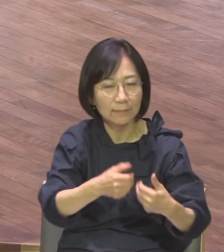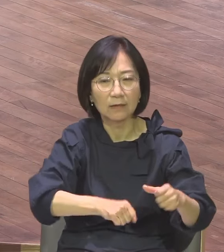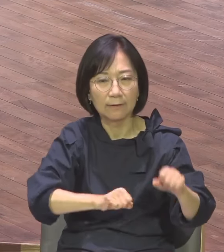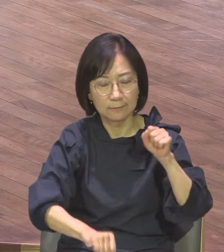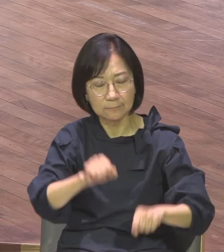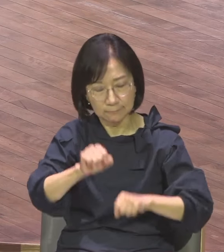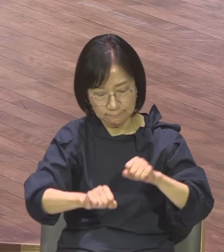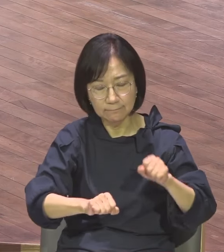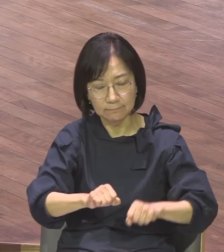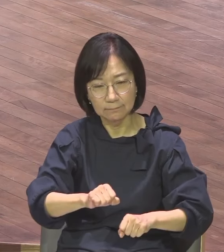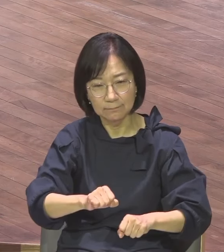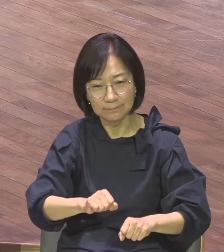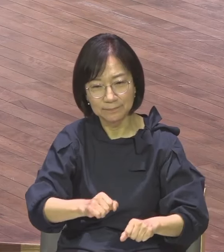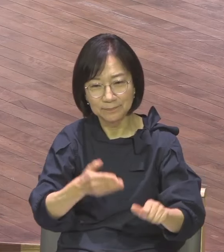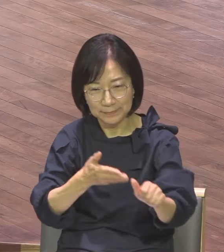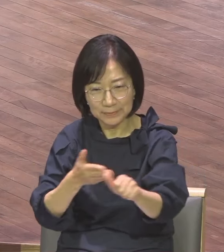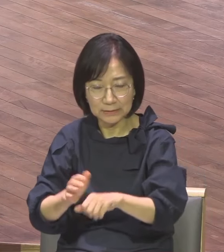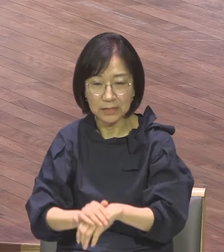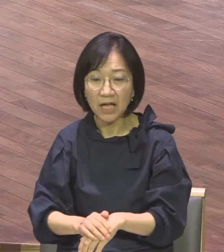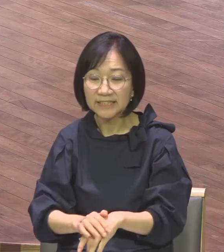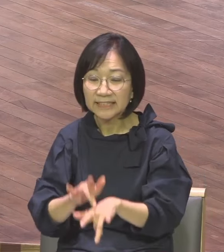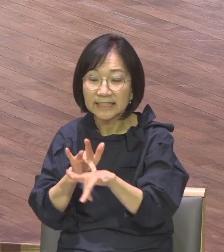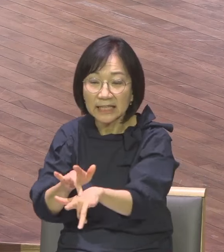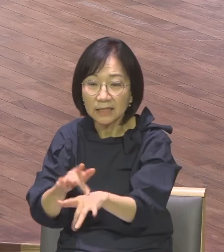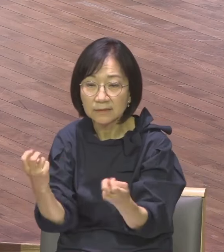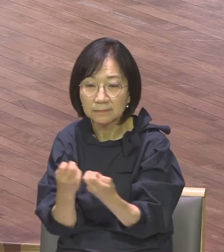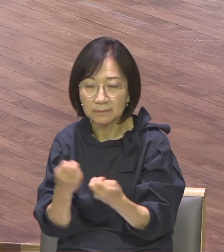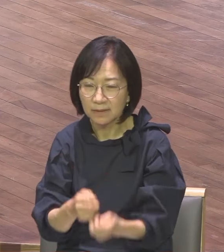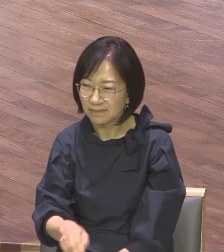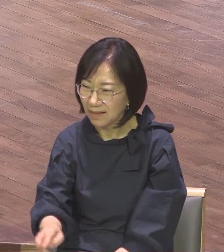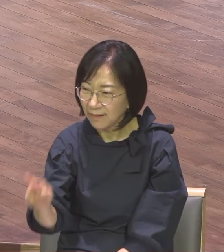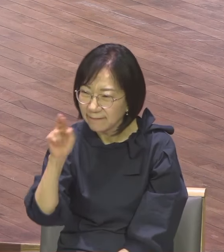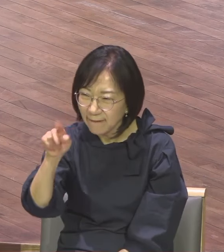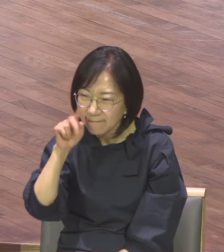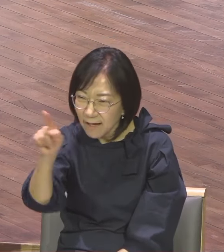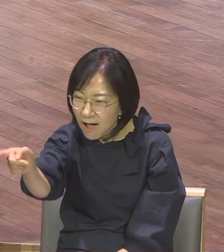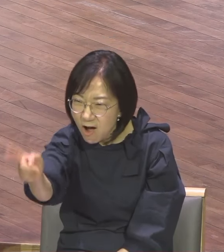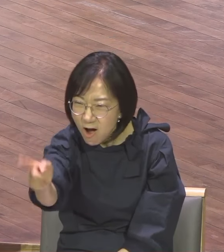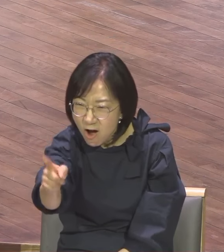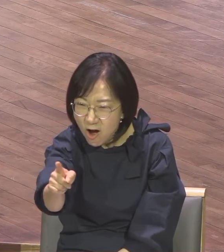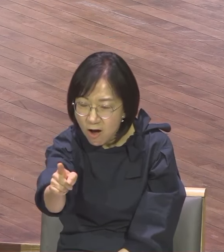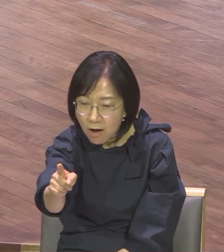반대로 사단 공격이 뭐냐? 자꾸 지정하는 겁니다. 반대로 인정하면 돼요, 인정.